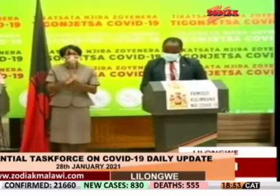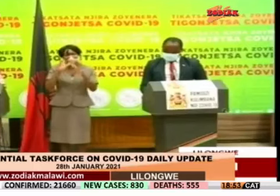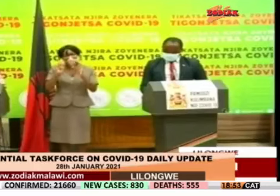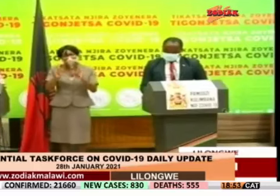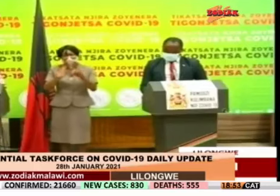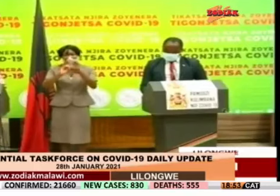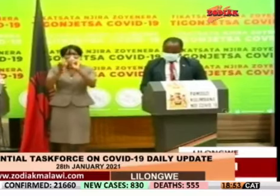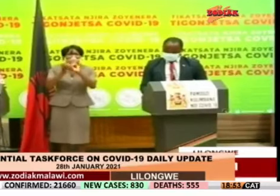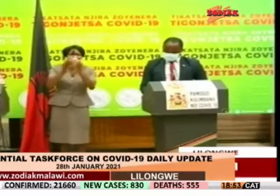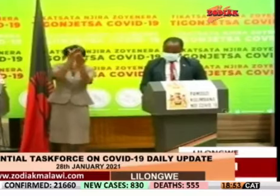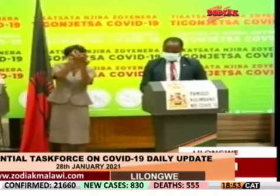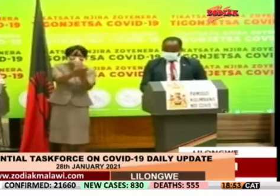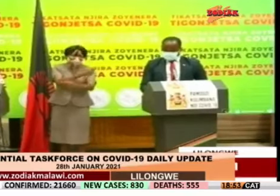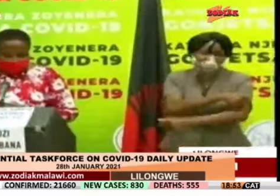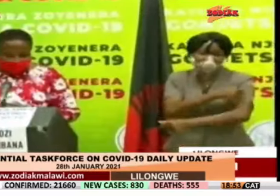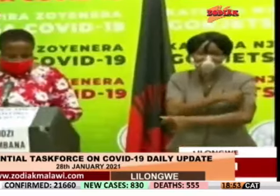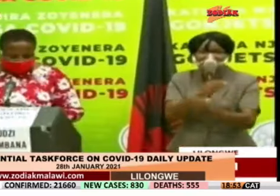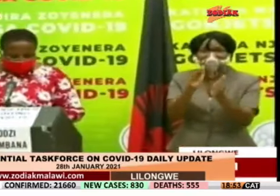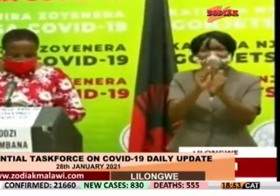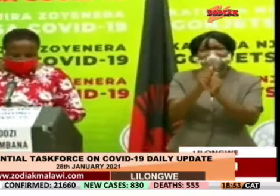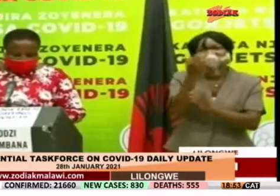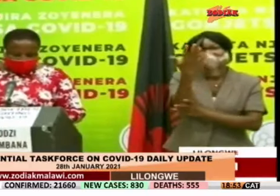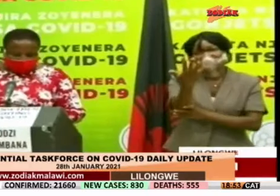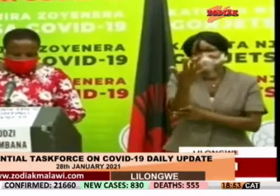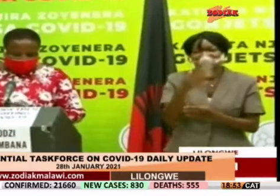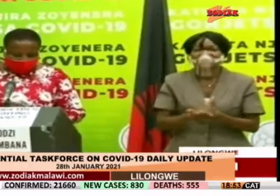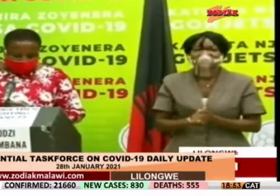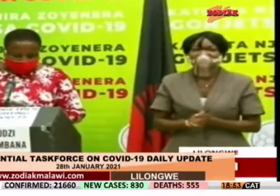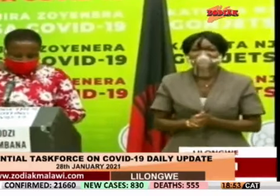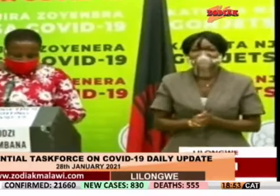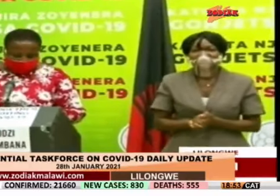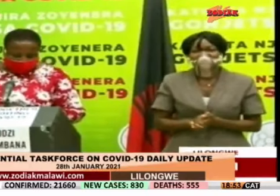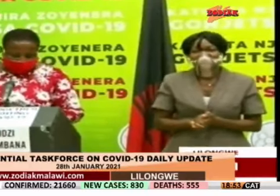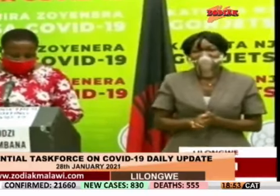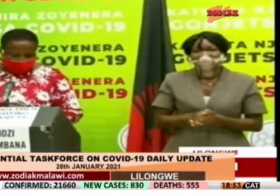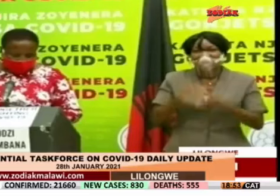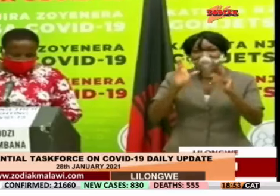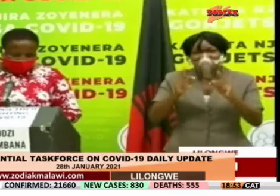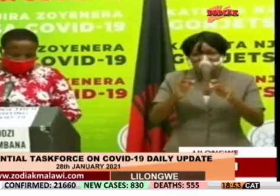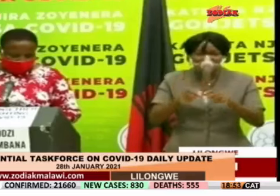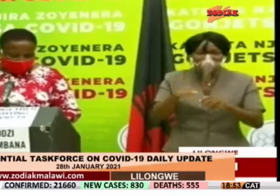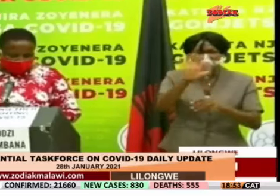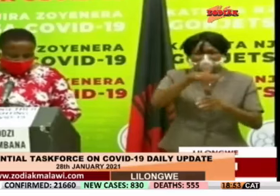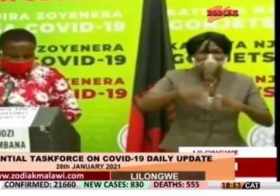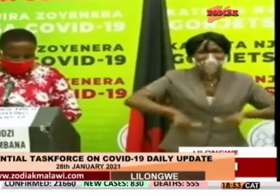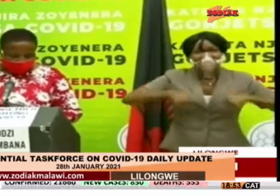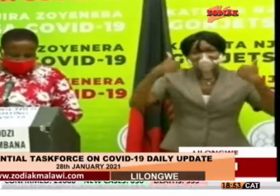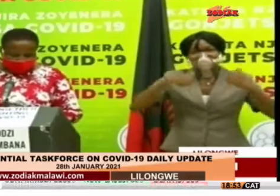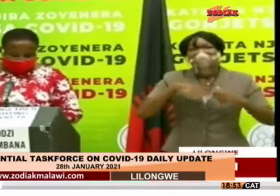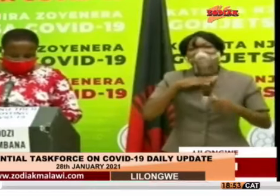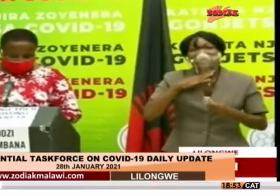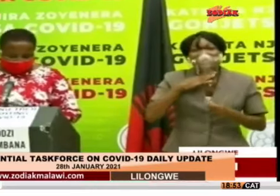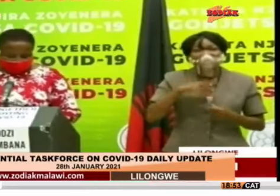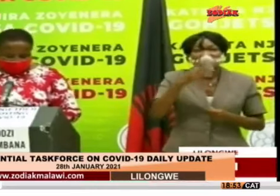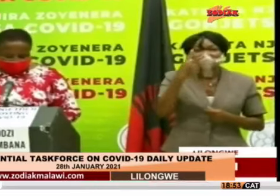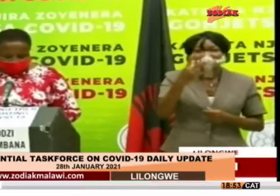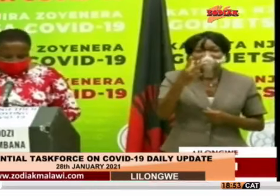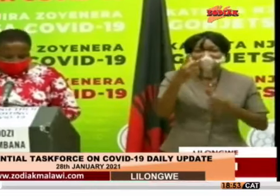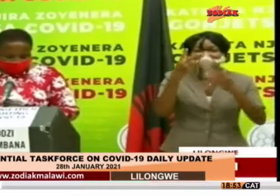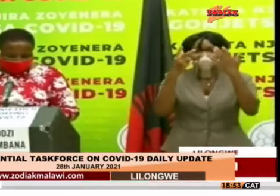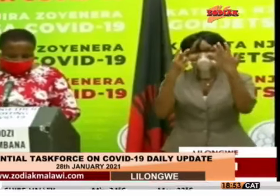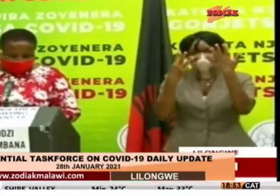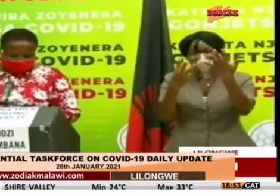mchipatala ndi 25 amene achira ku mliri umenewu pano ndi